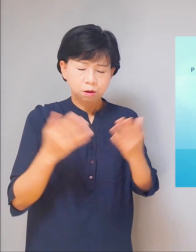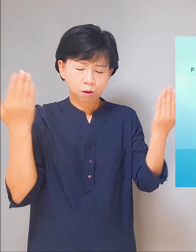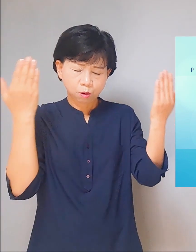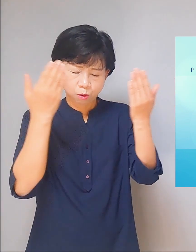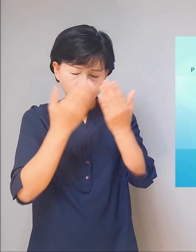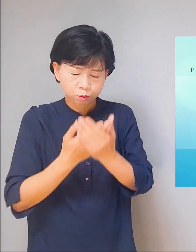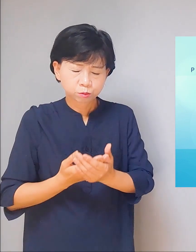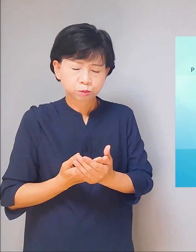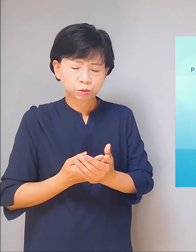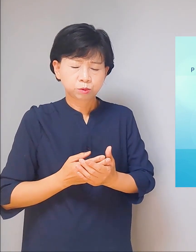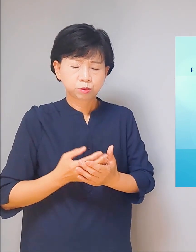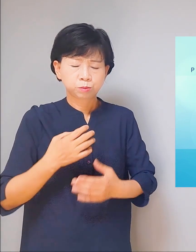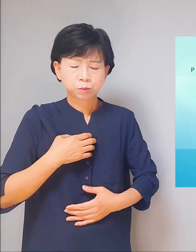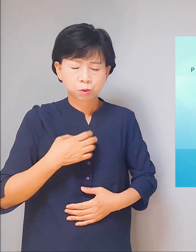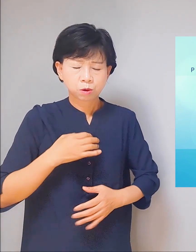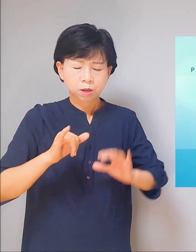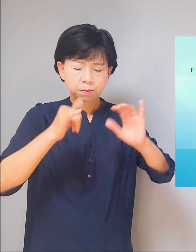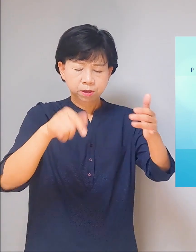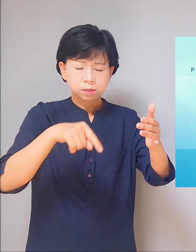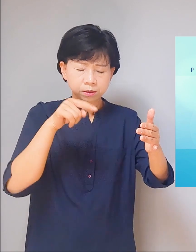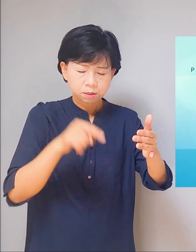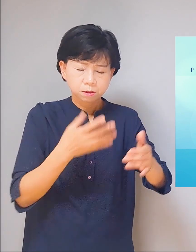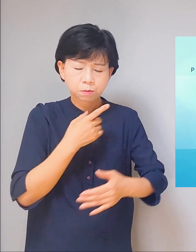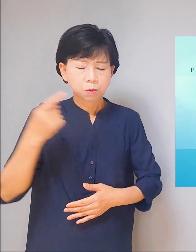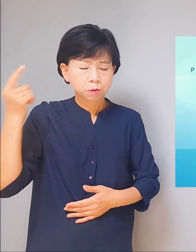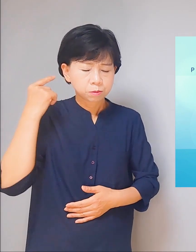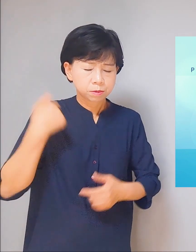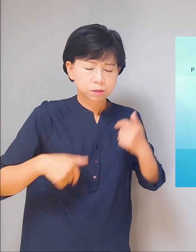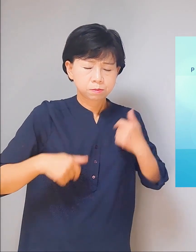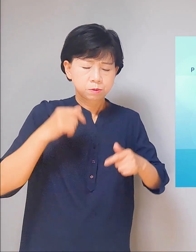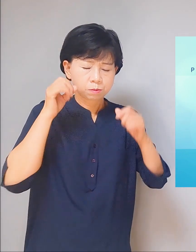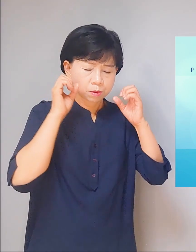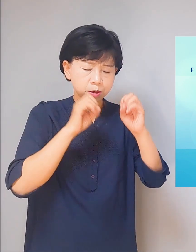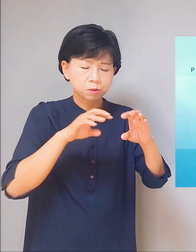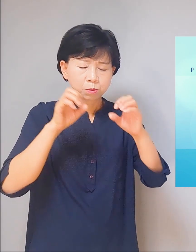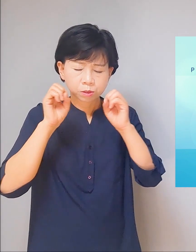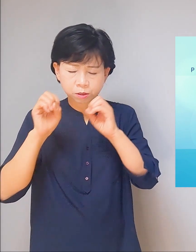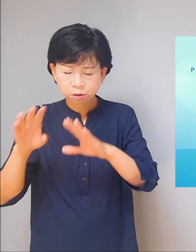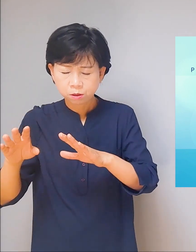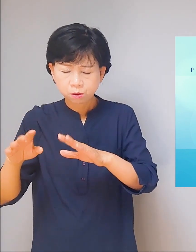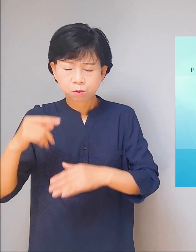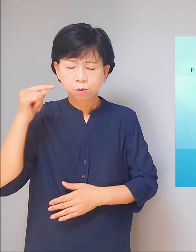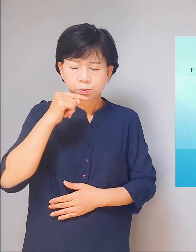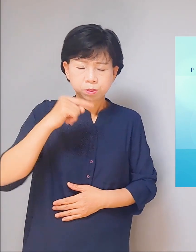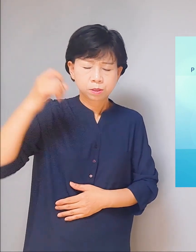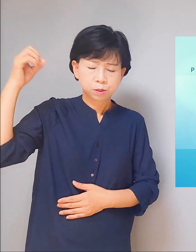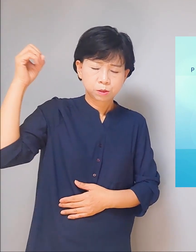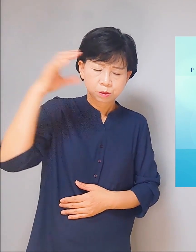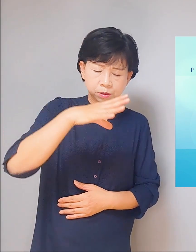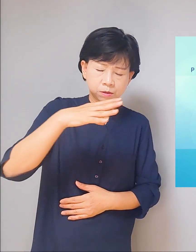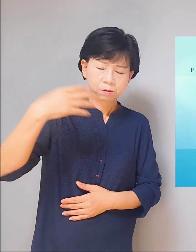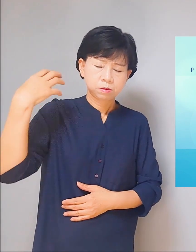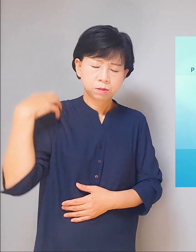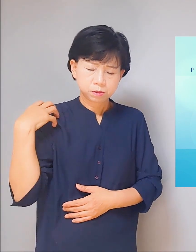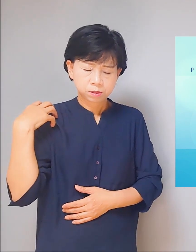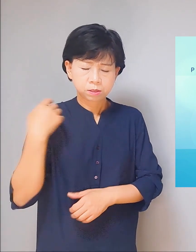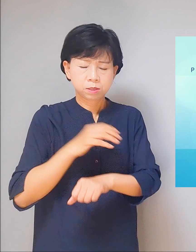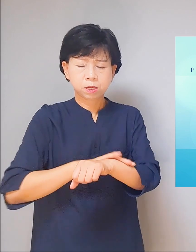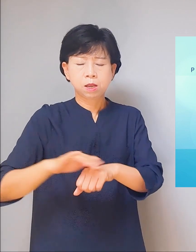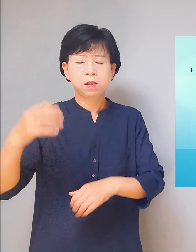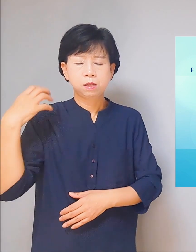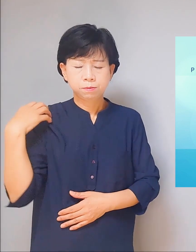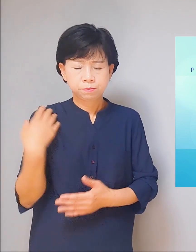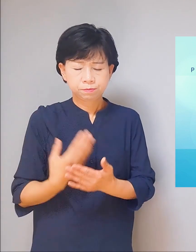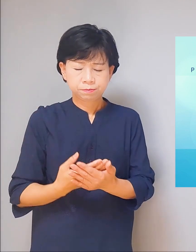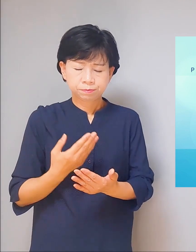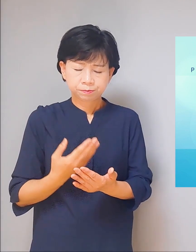험한 세상에 복음의 기쁜 소식을 전하며 빛과 소금의 사명을 잘 감당하며 나아가는 귀한 교회가